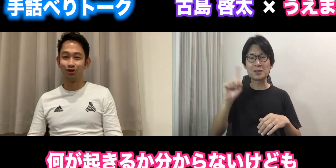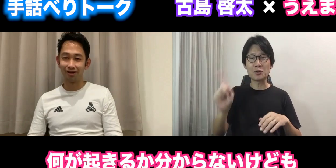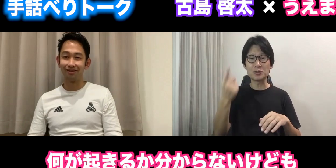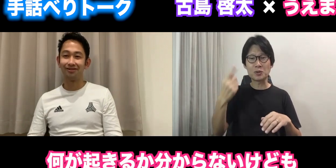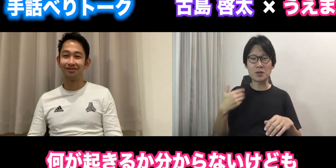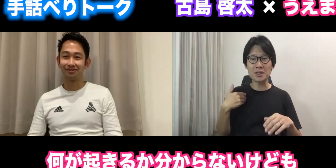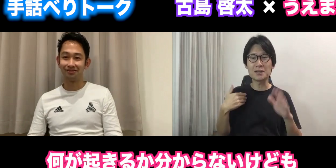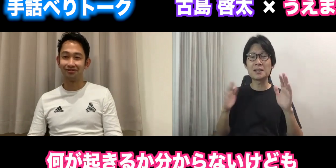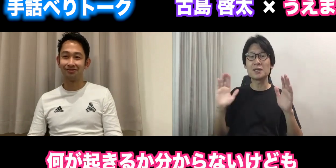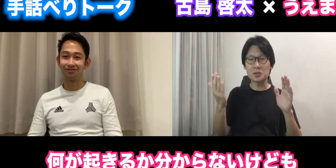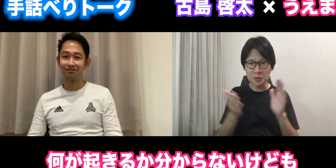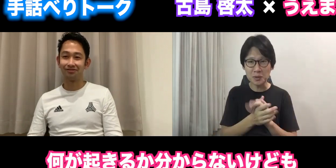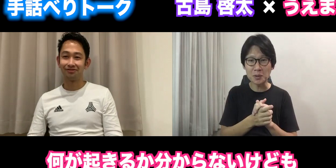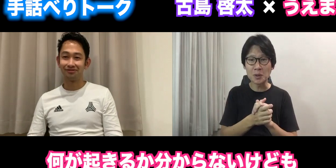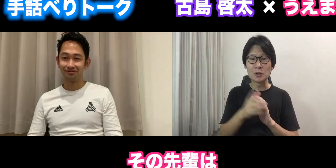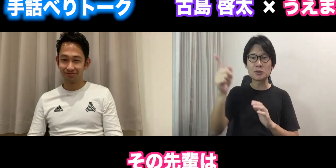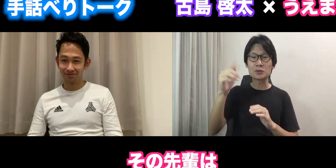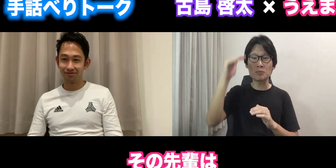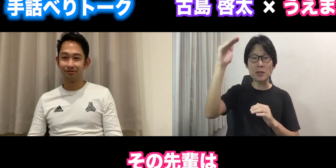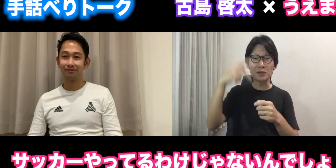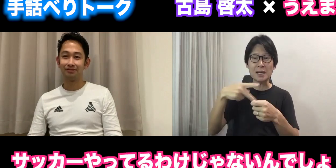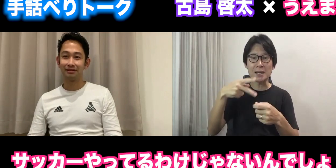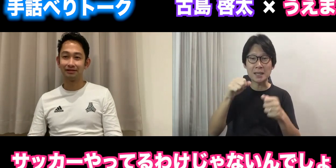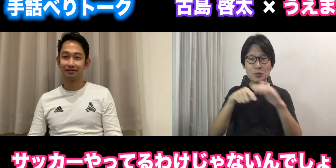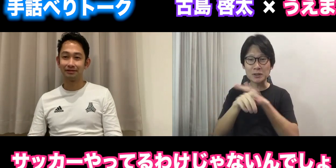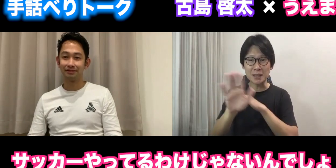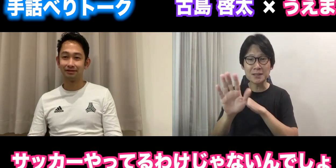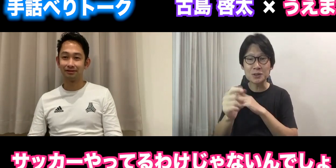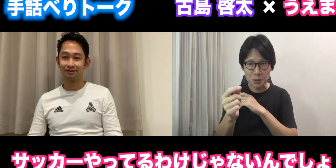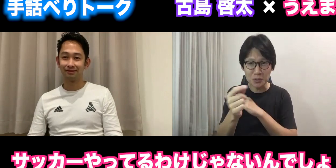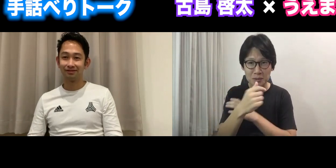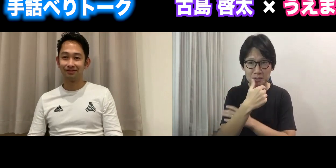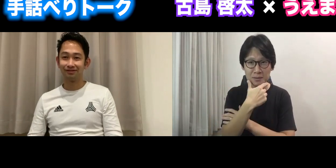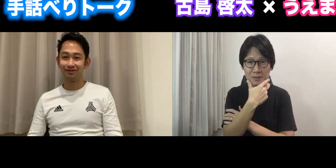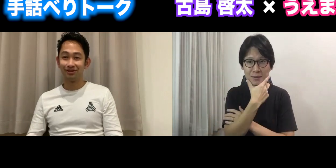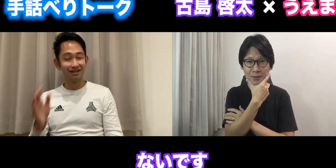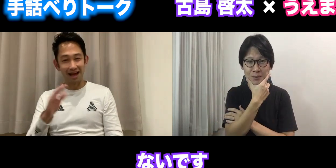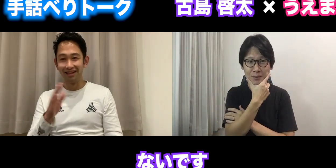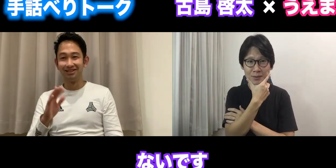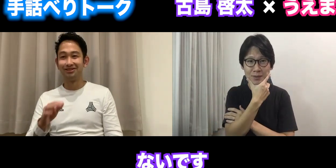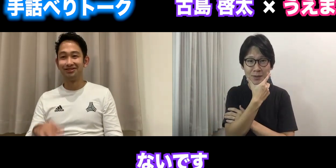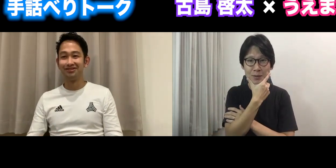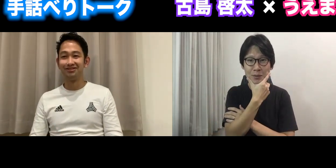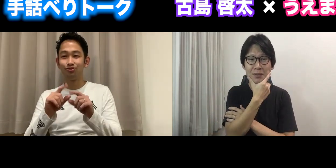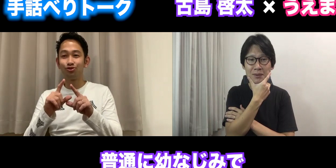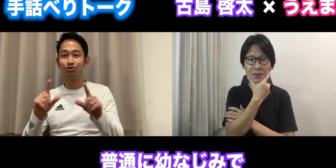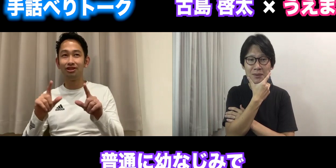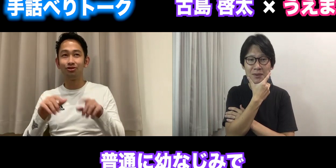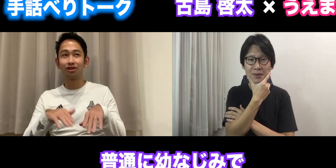にょわかんないけるもその全敗はサッとやってるわけじゃ inディションない this to にの魂